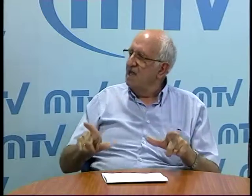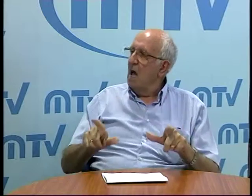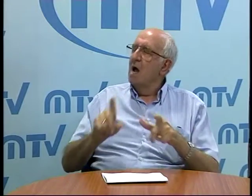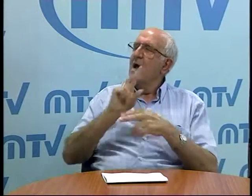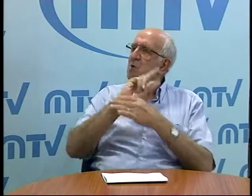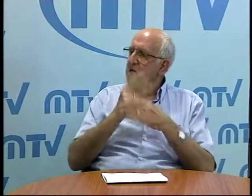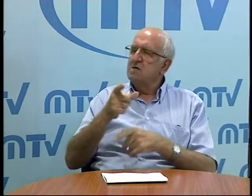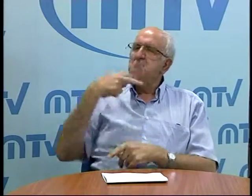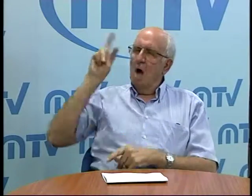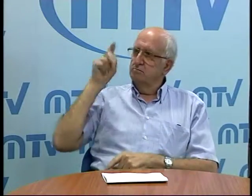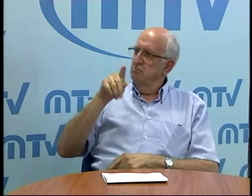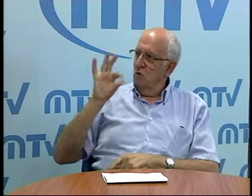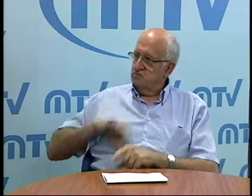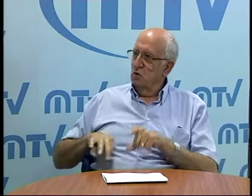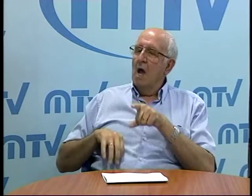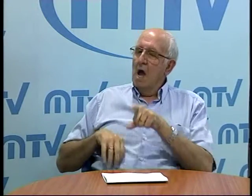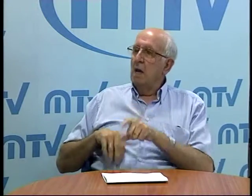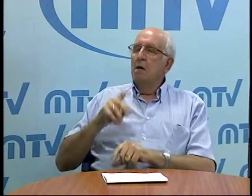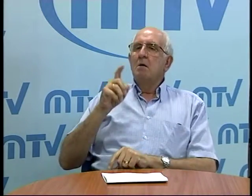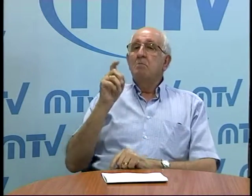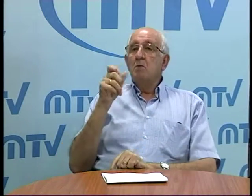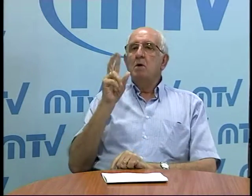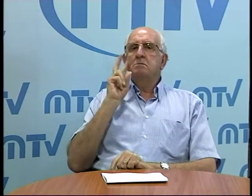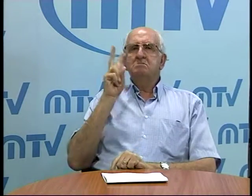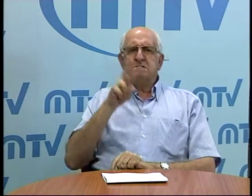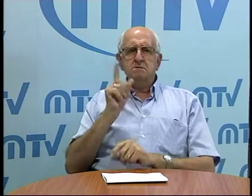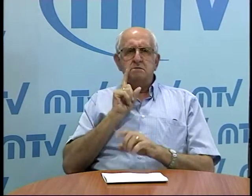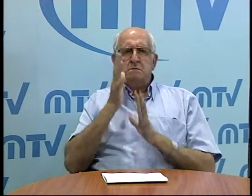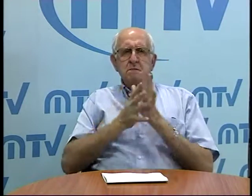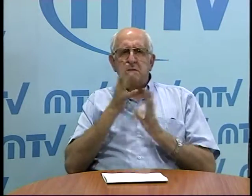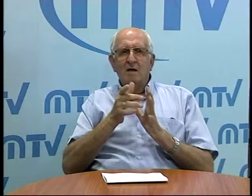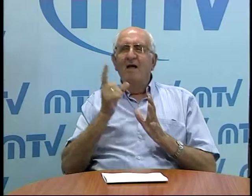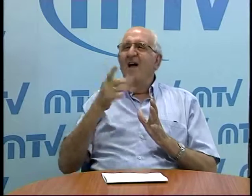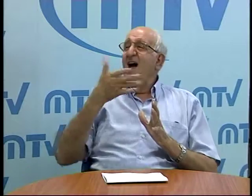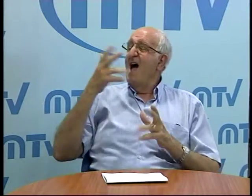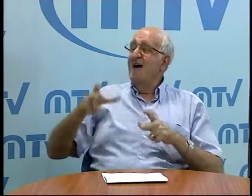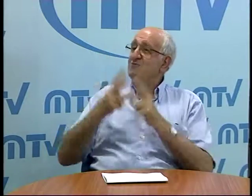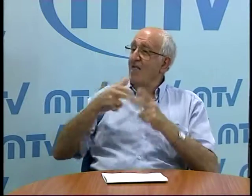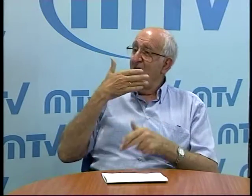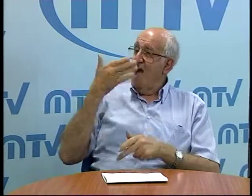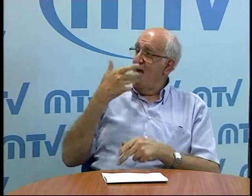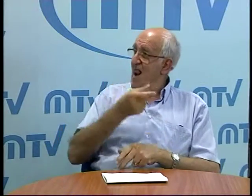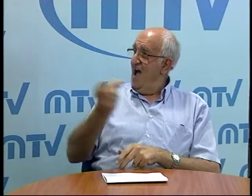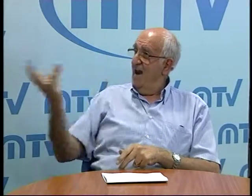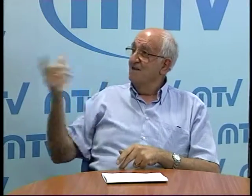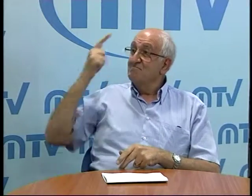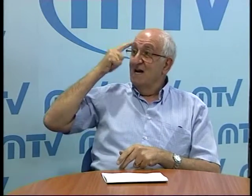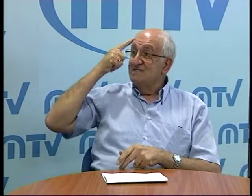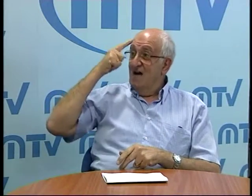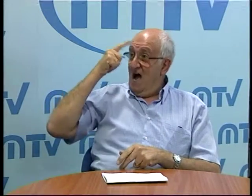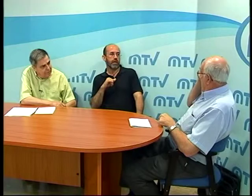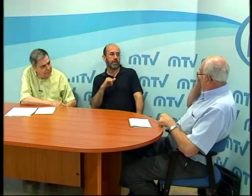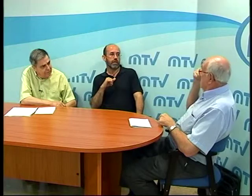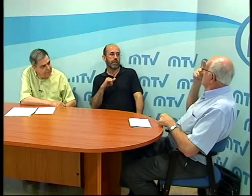era psicólogo lingüista, además tenía mucha experiencia, era bilingüe, veía a los sordos como estaban signando a nivel